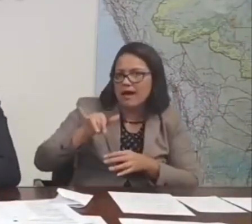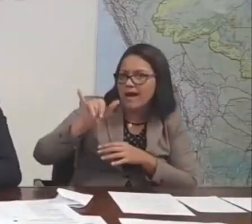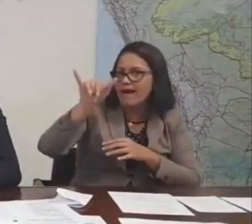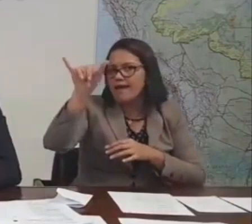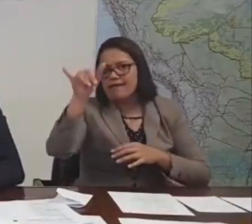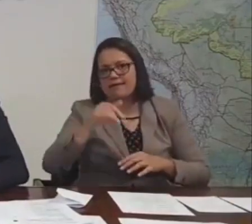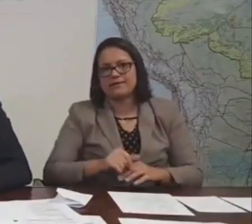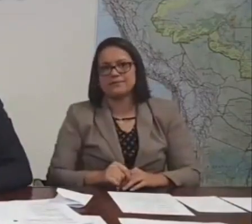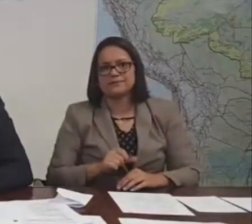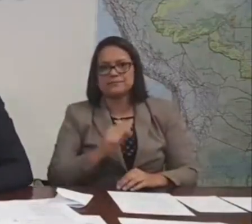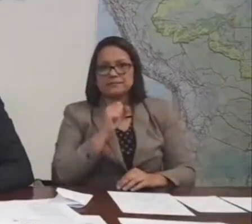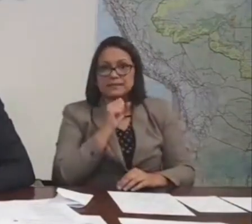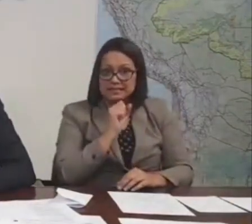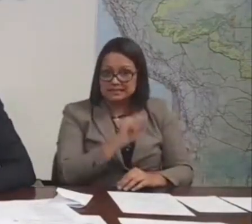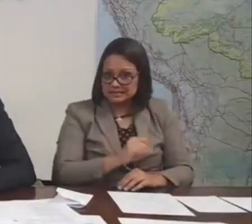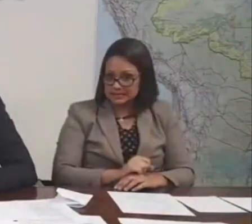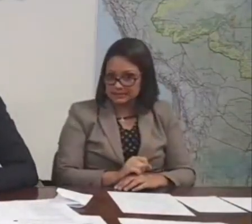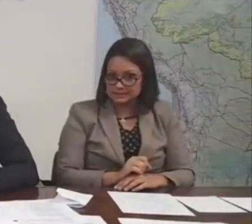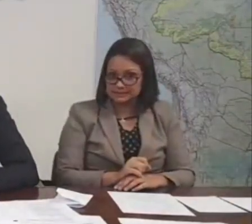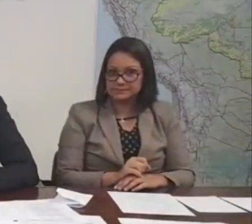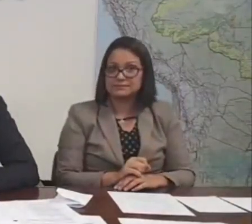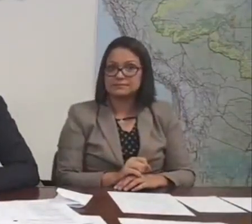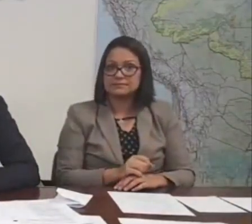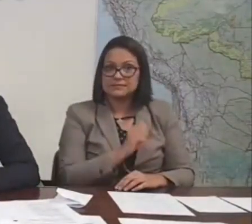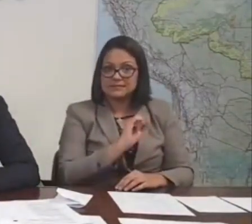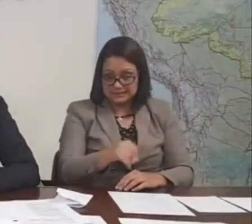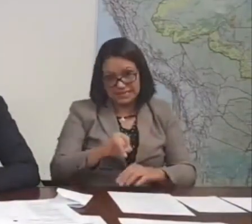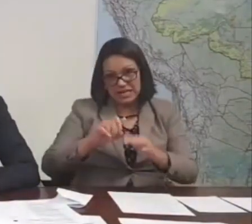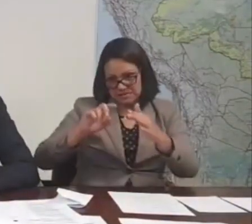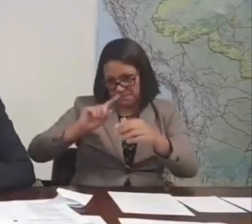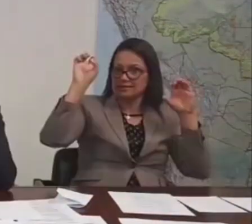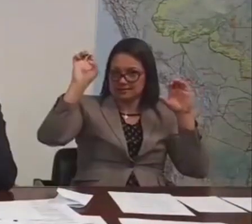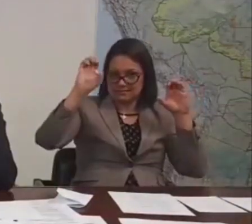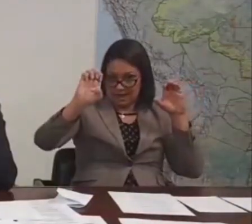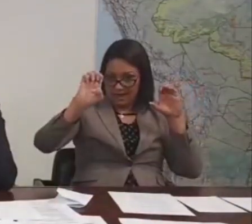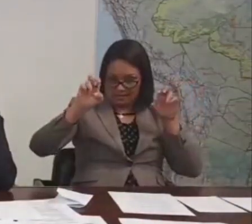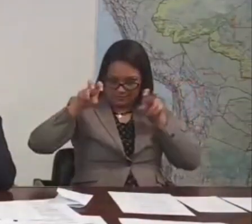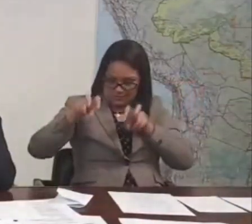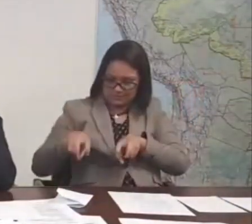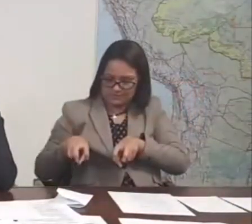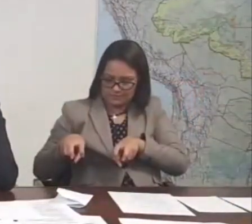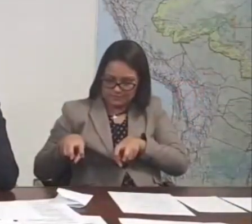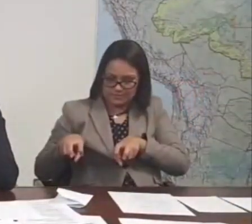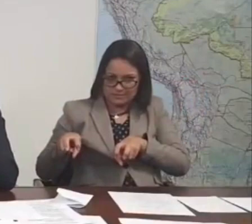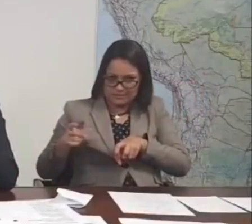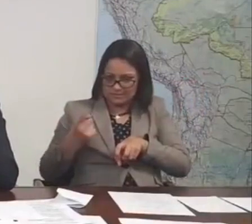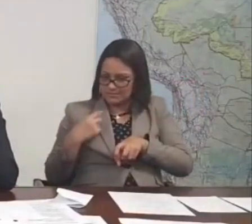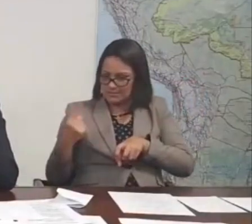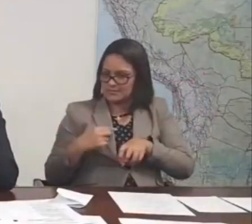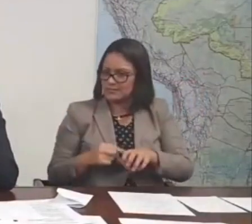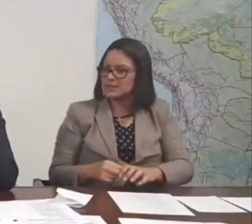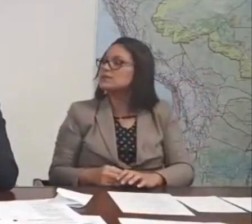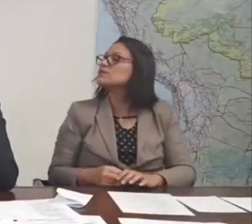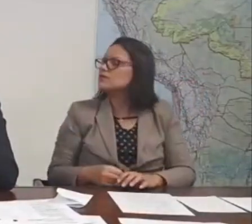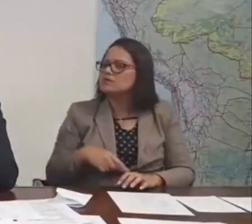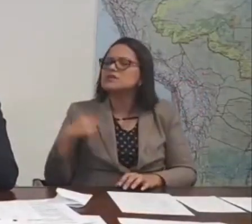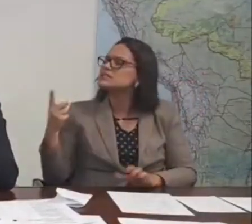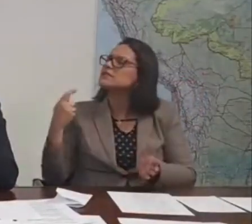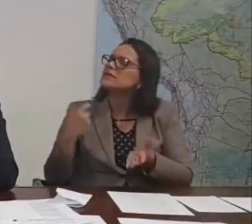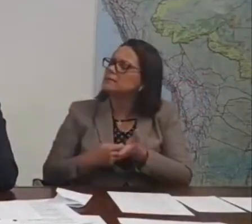se ele seria se ele vetar essa pergunta o quanto